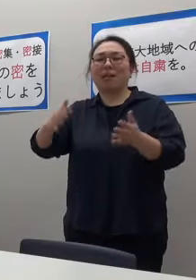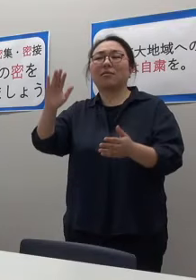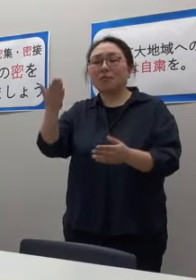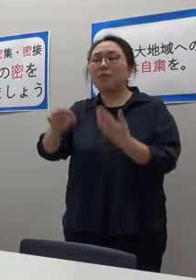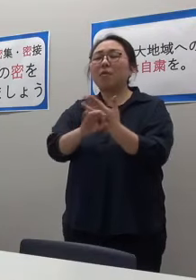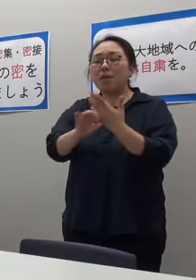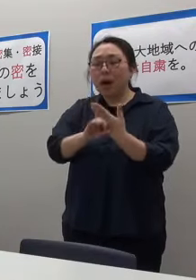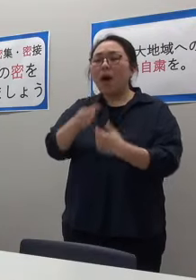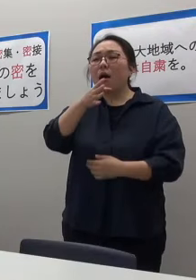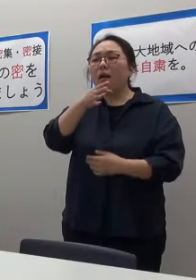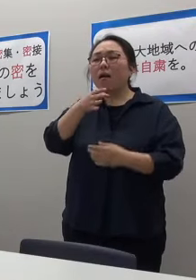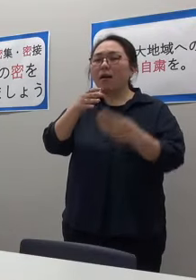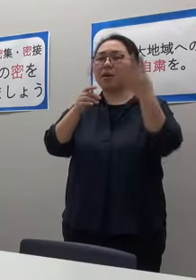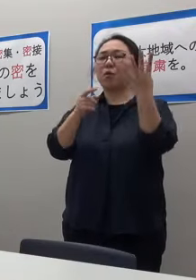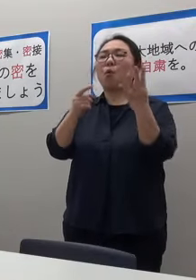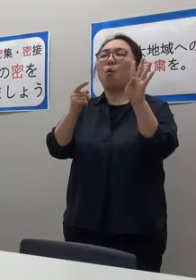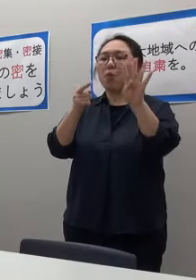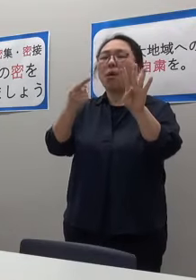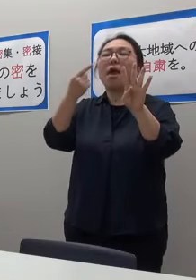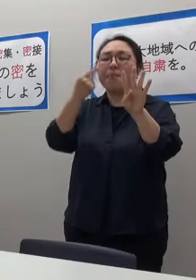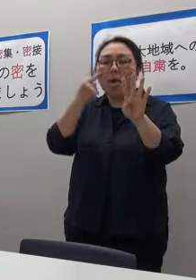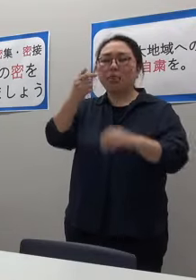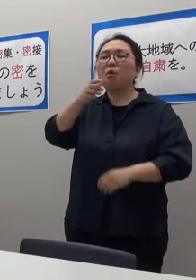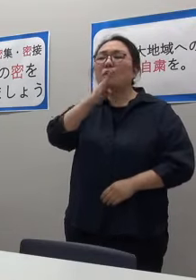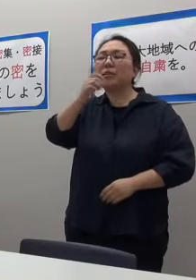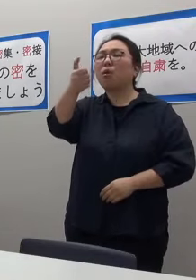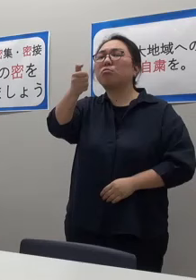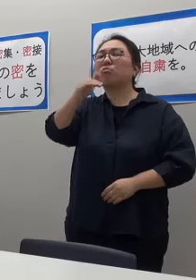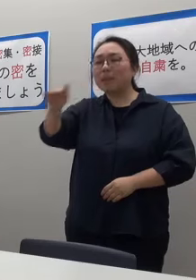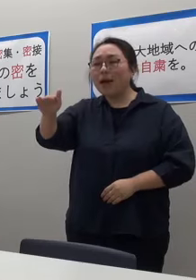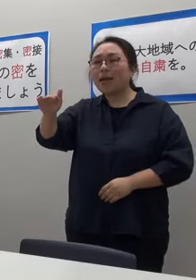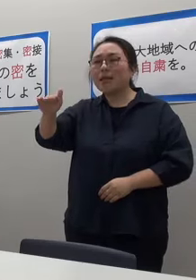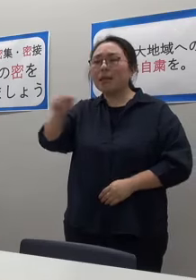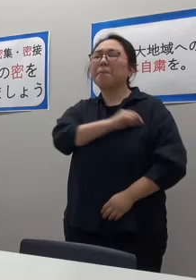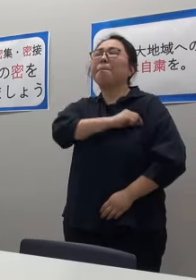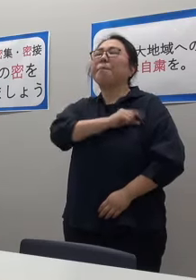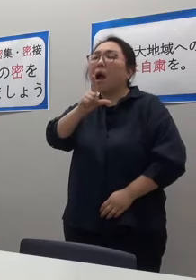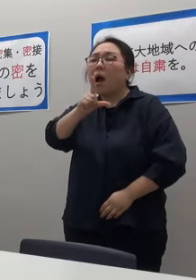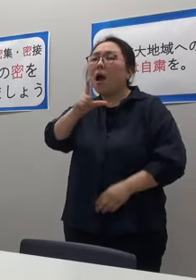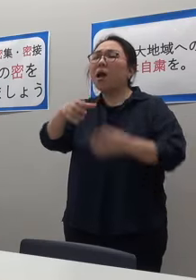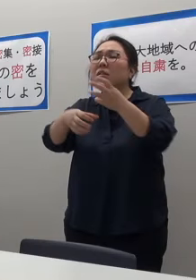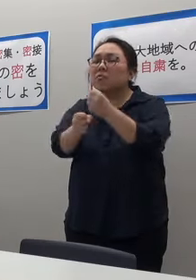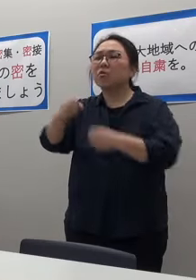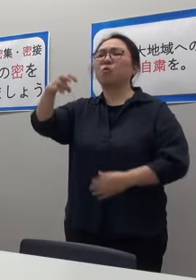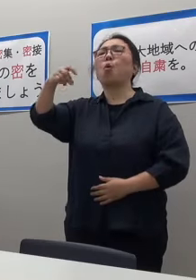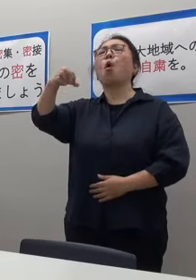50代 の、 その1例あ4例目の症例ですけど、この症例なんかはまあ土曜日ですね、お休みの時に、まあ